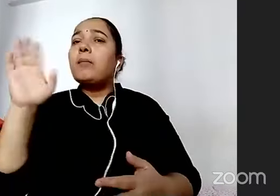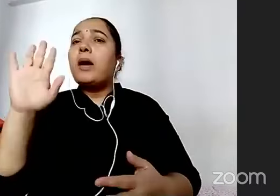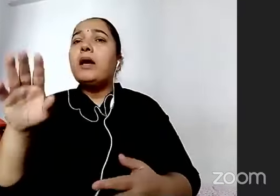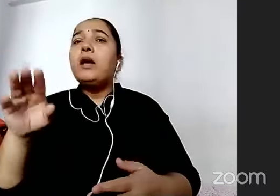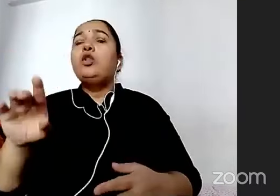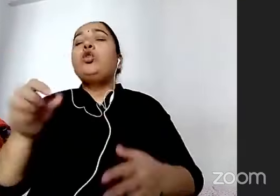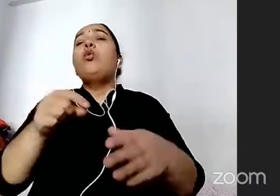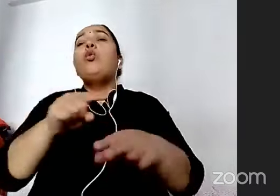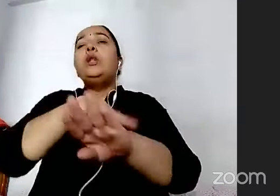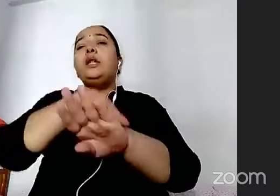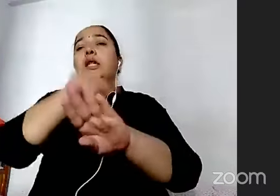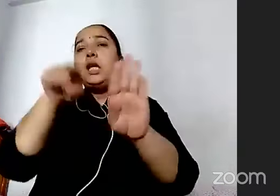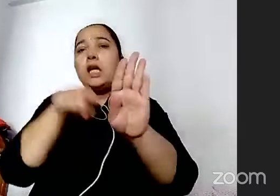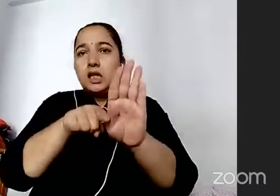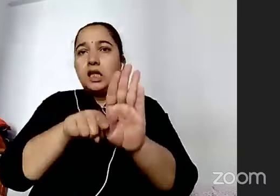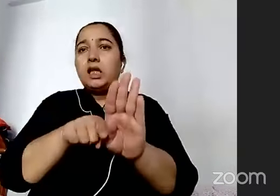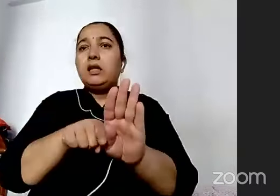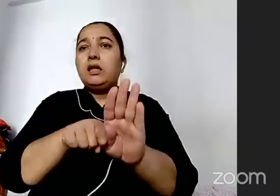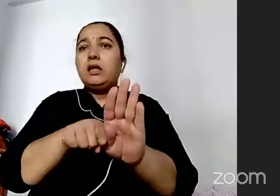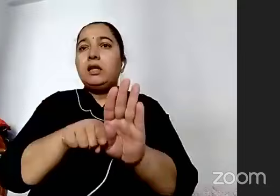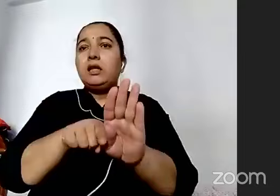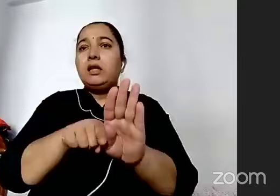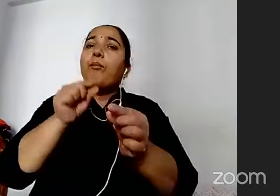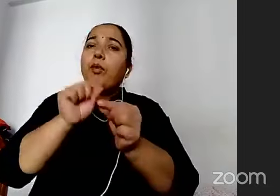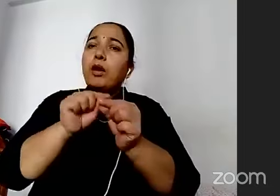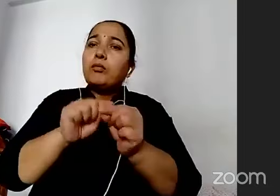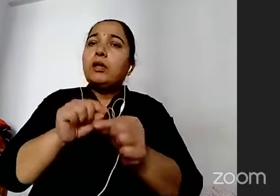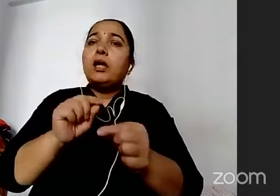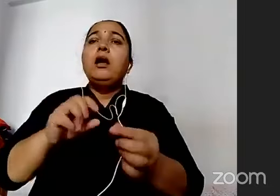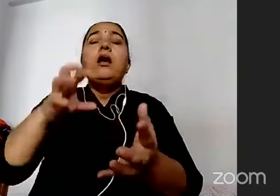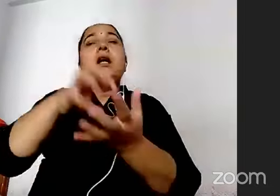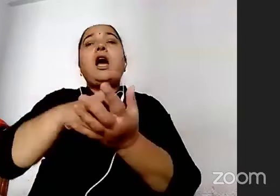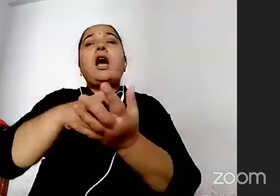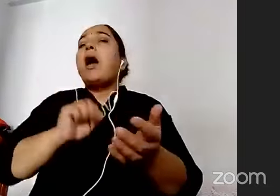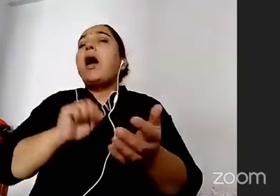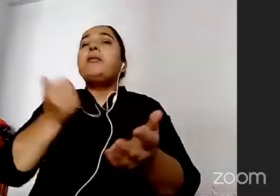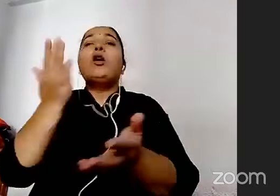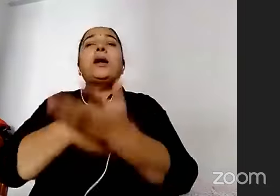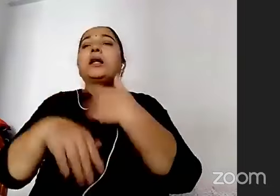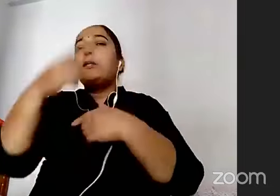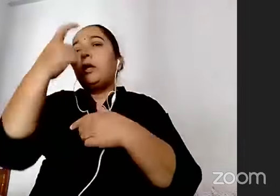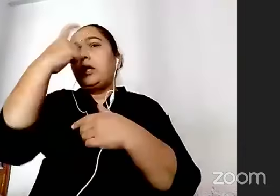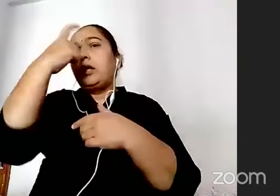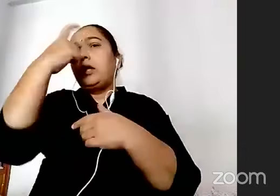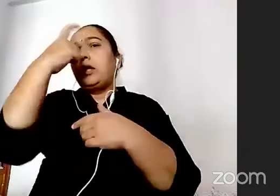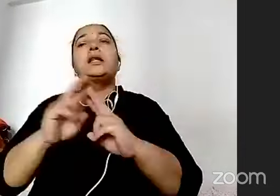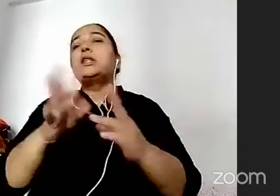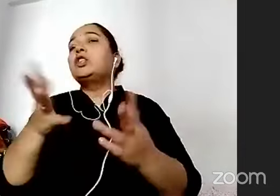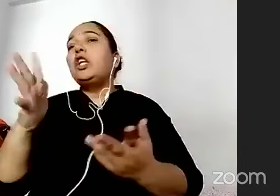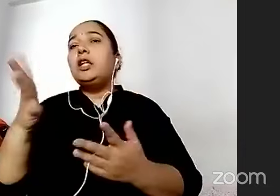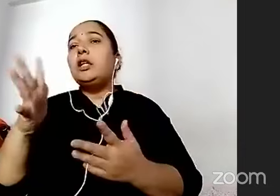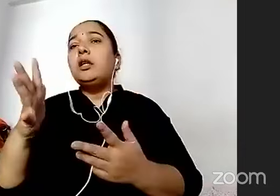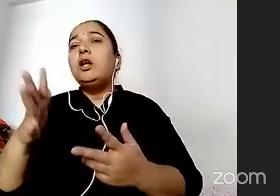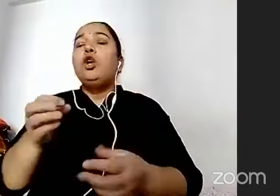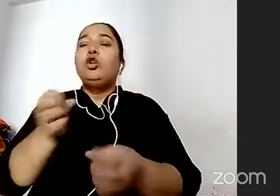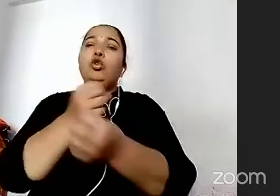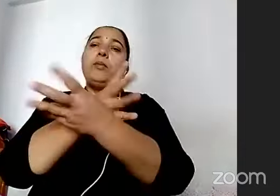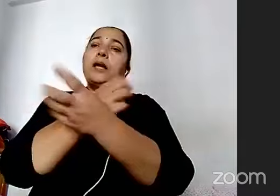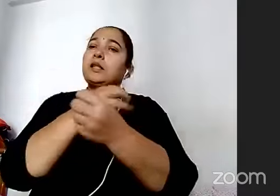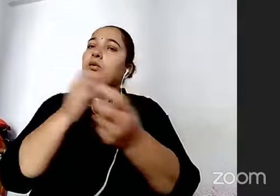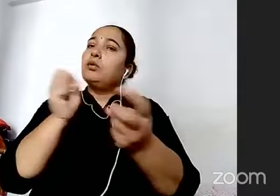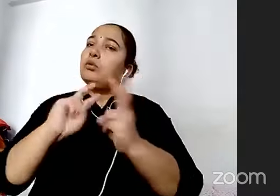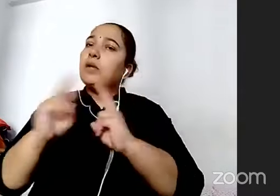गरिरहेको छौँ, प्लेन ल्याङ्ग्वेजका कुराहरू गरिरहेको छौँ। मलाई अघि कविताजीले चाहिँ आदिवासी महिलाको कुरा भन्नुहुन्छ, आदिवासी